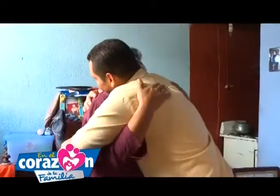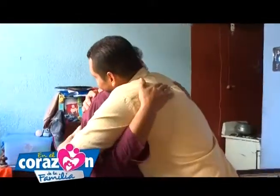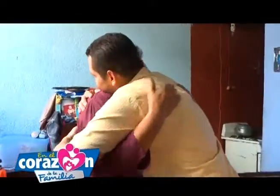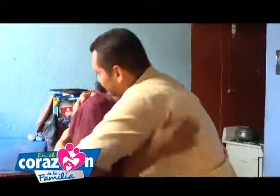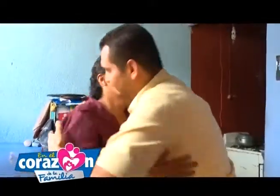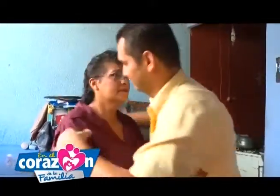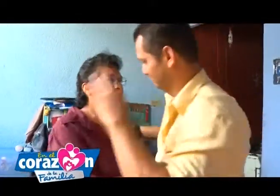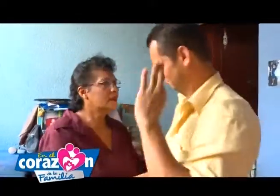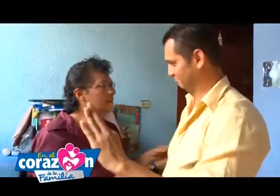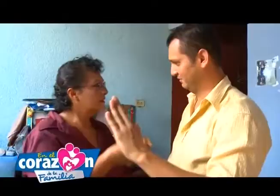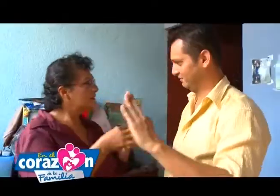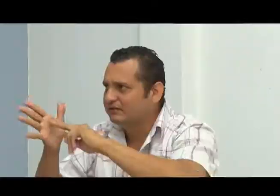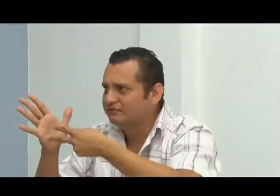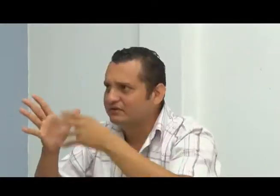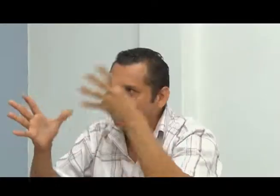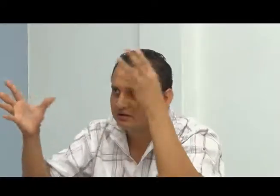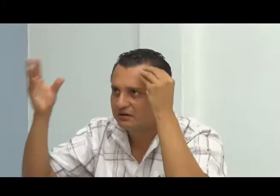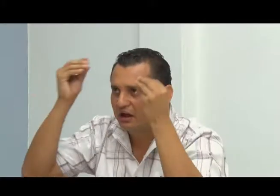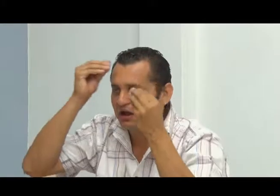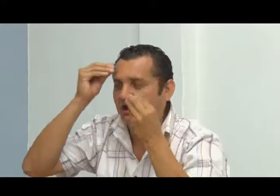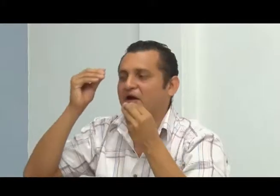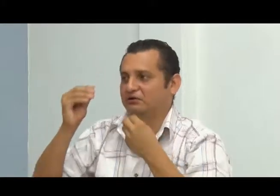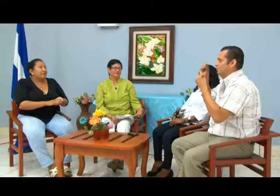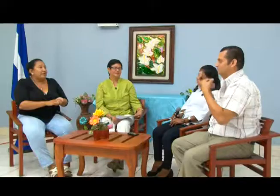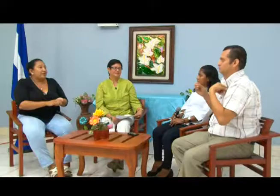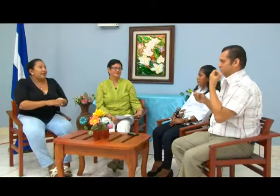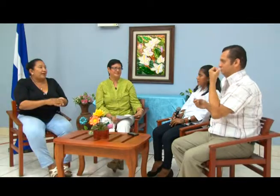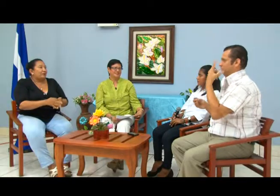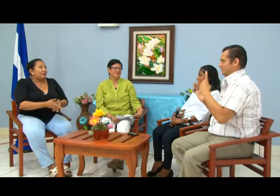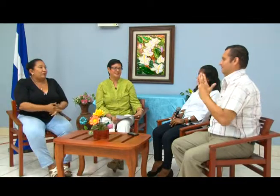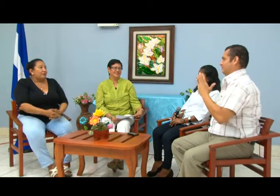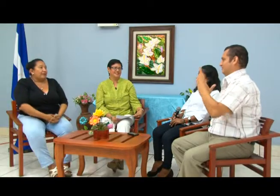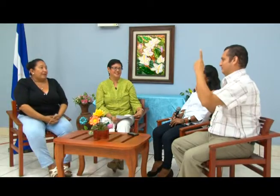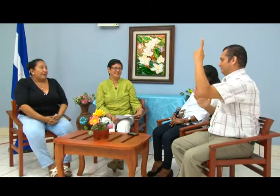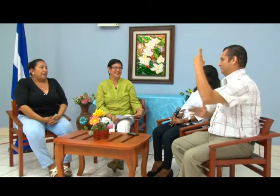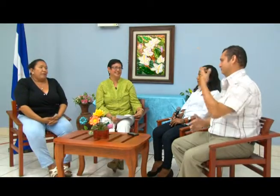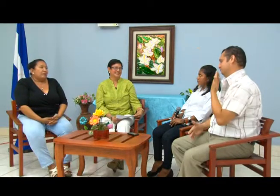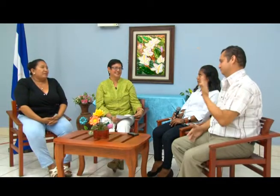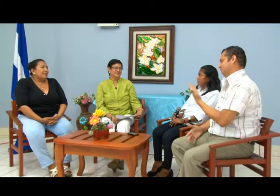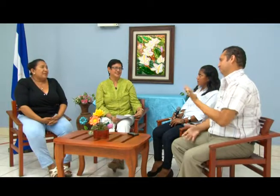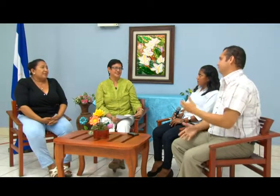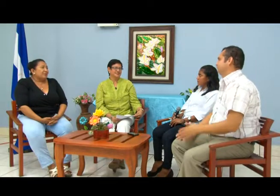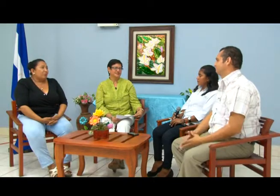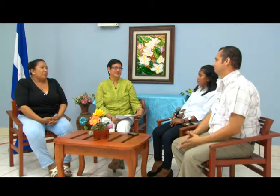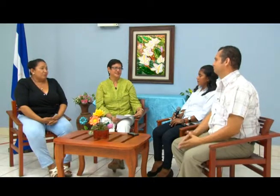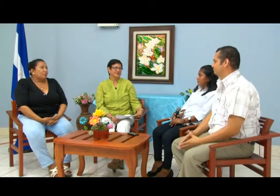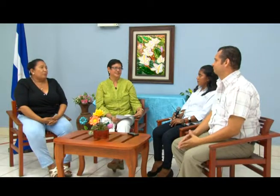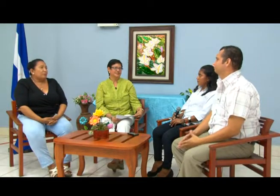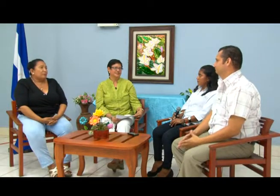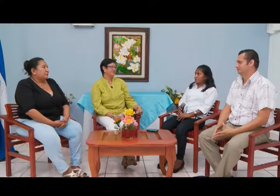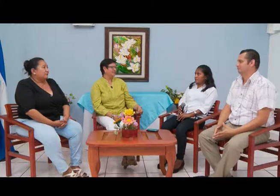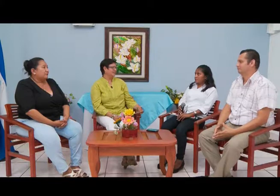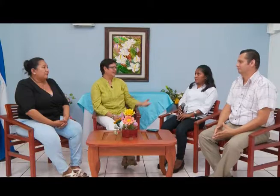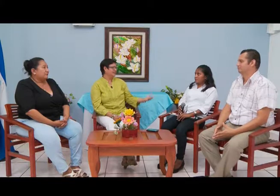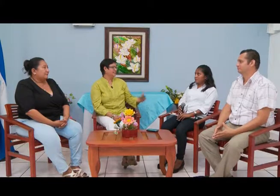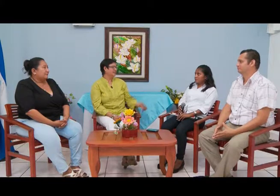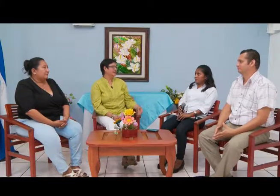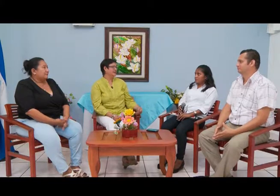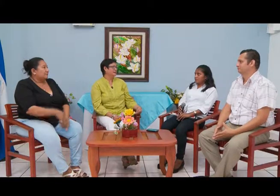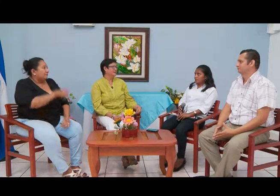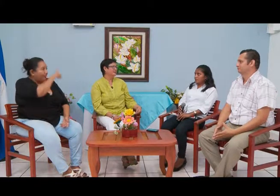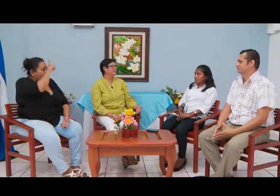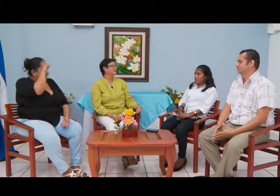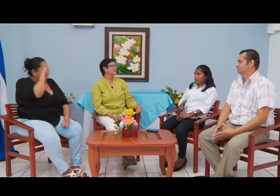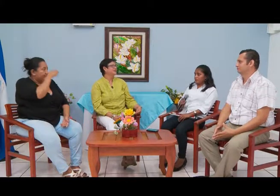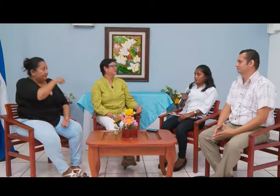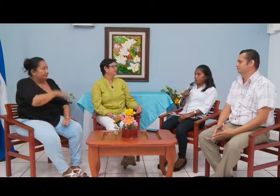con nosotros también. Algunas palabras que están ahí con su significado. Vamos desarrollándonos y eso es bueno. ¿Y Tatiana, qué pensás